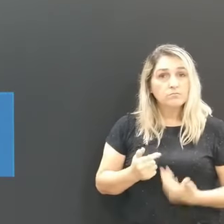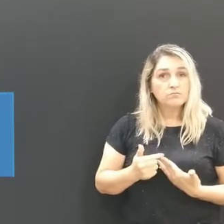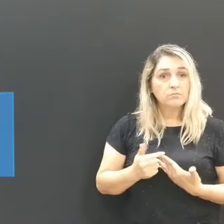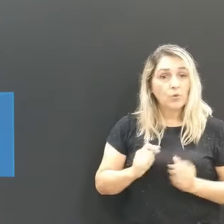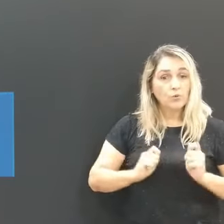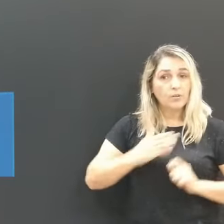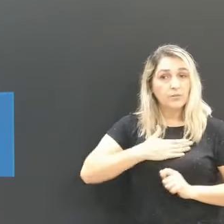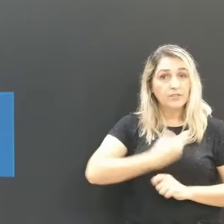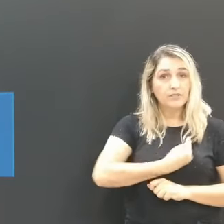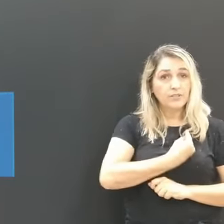Né?